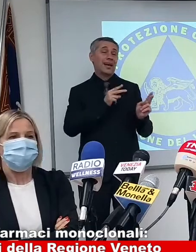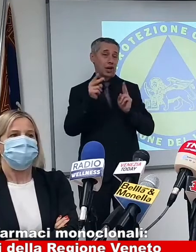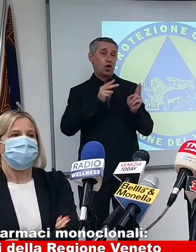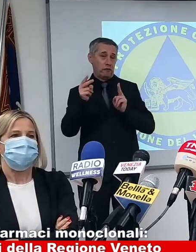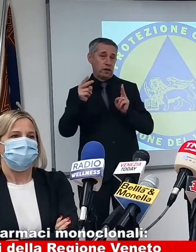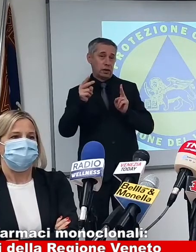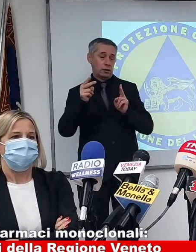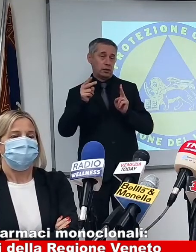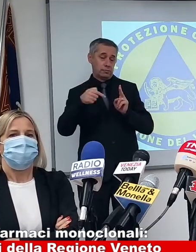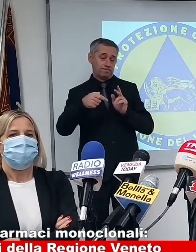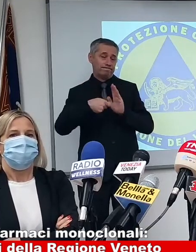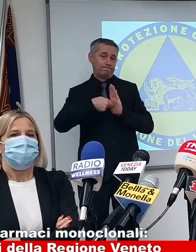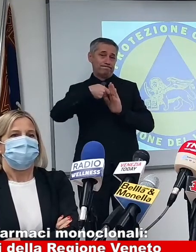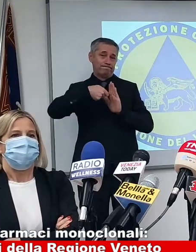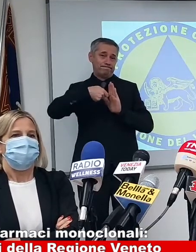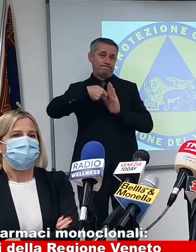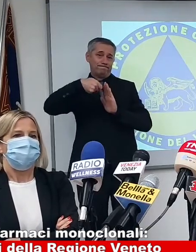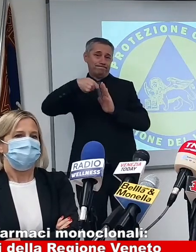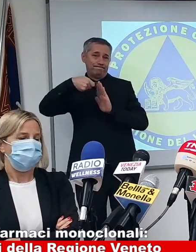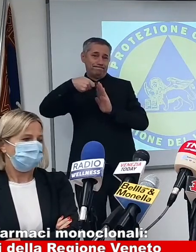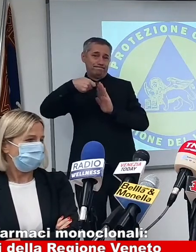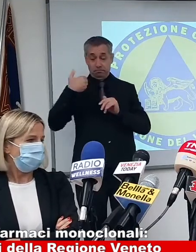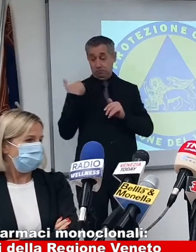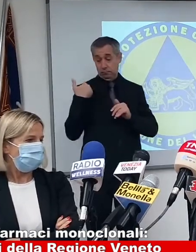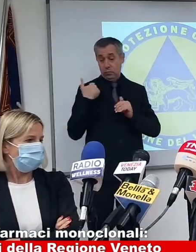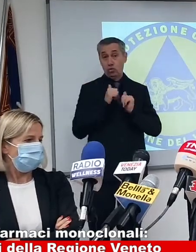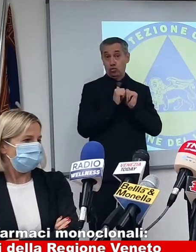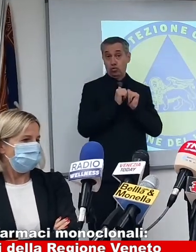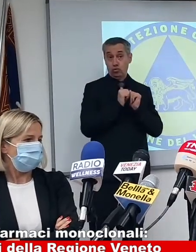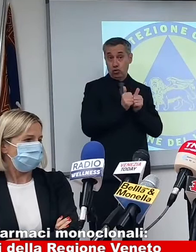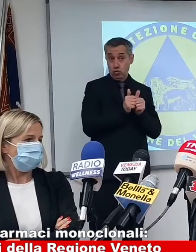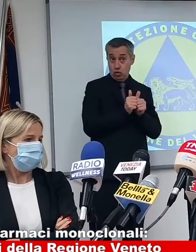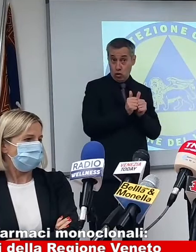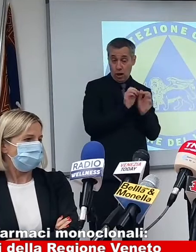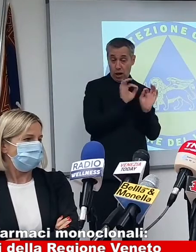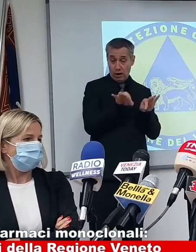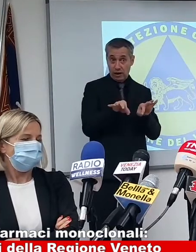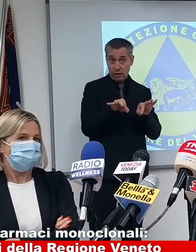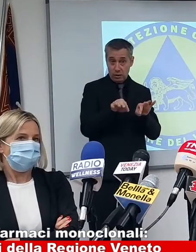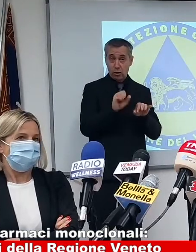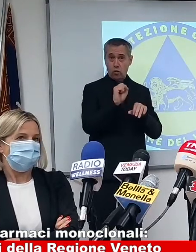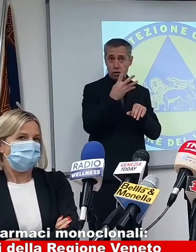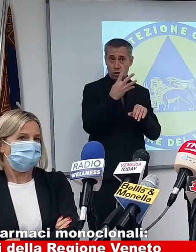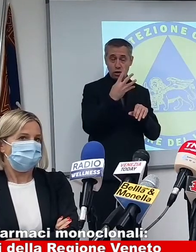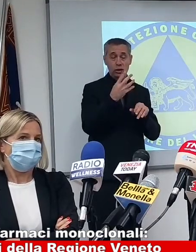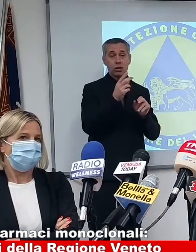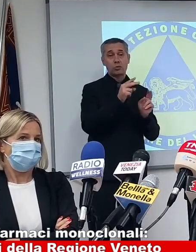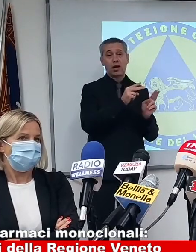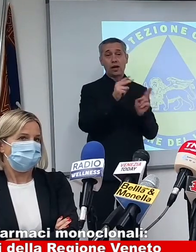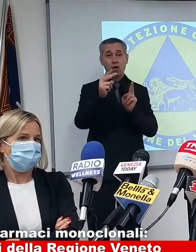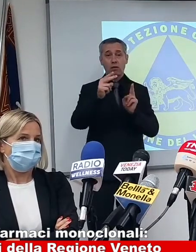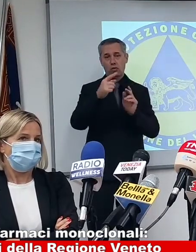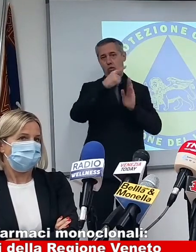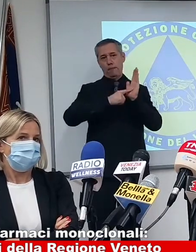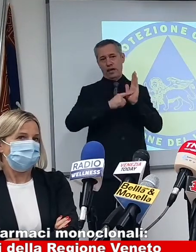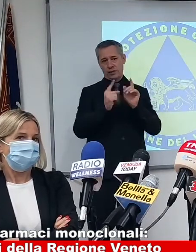purtroppo stanno aumentando. Noi eravamo arrivati a giugno ad avere 14 ricoveri complessivi in un